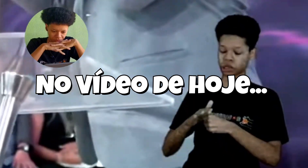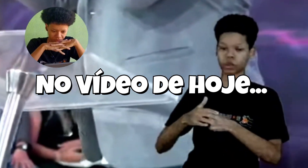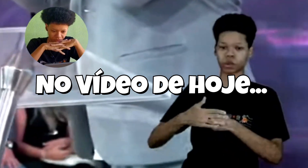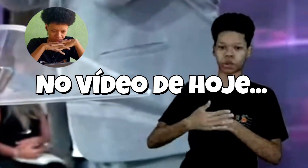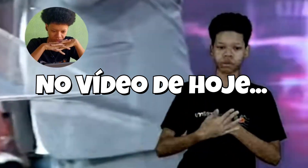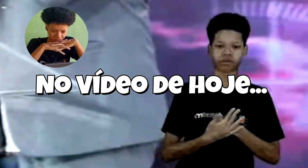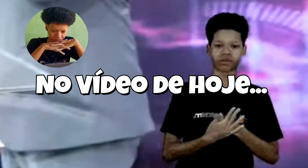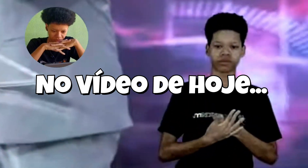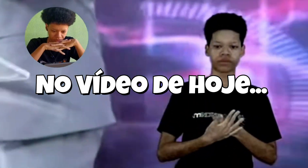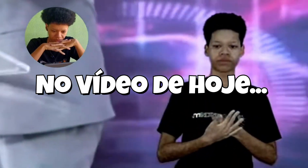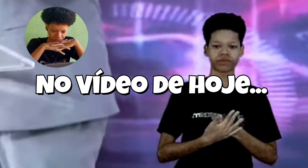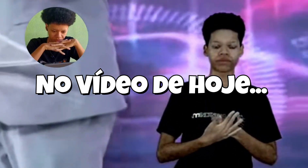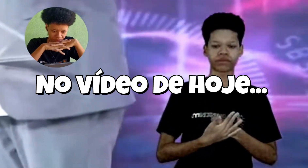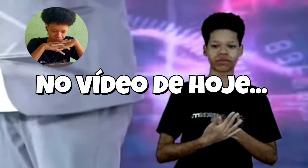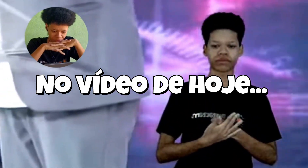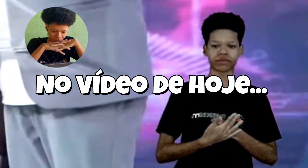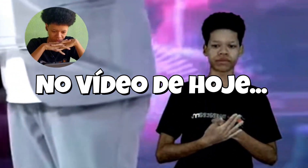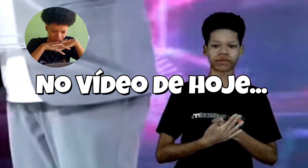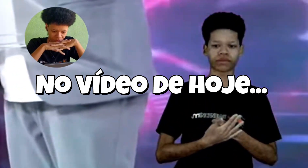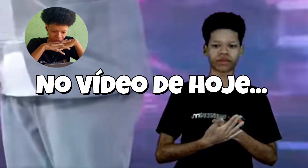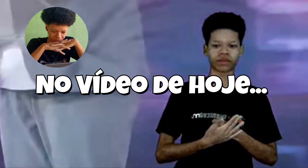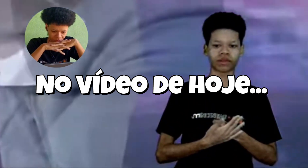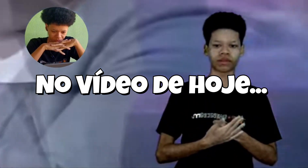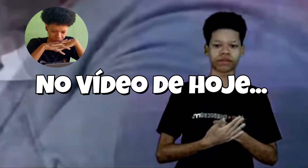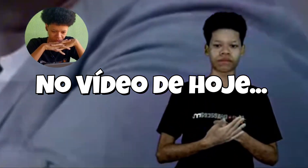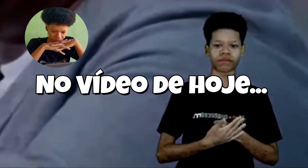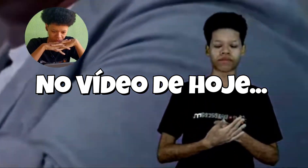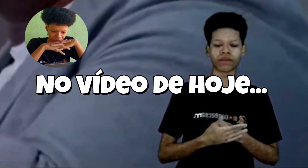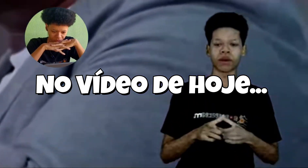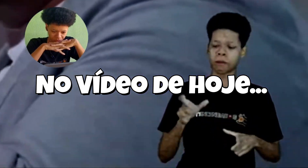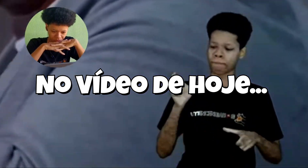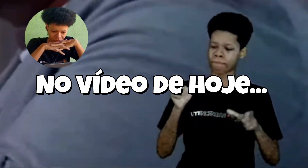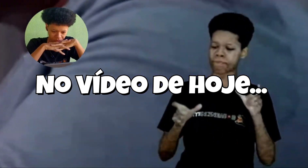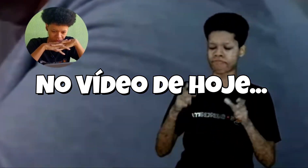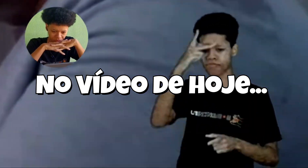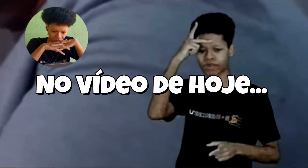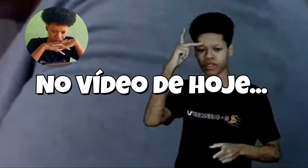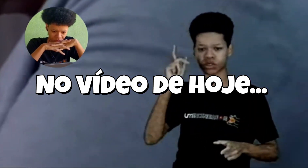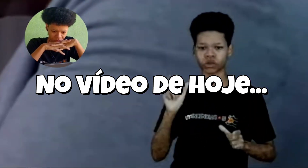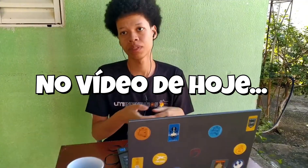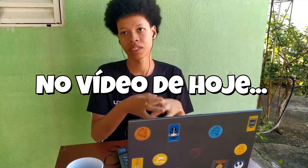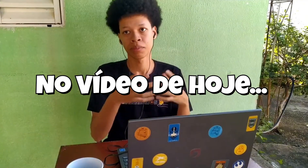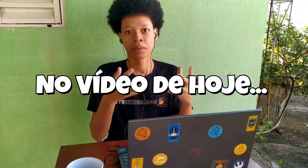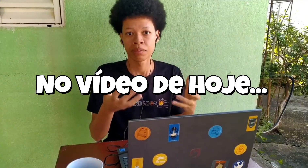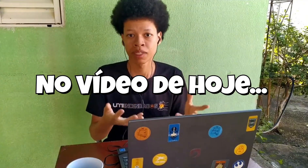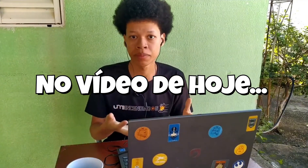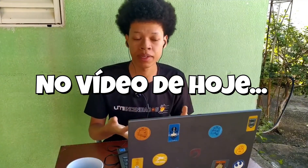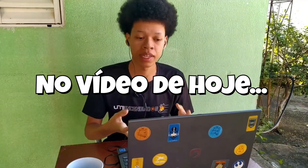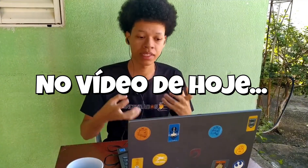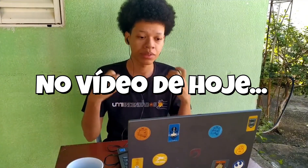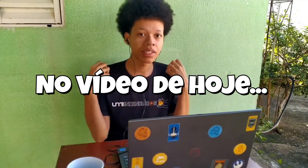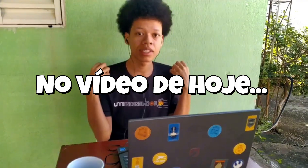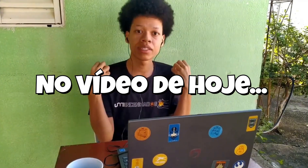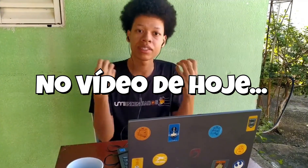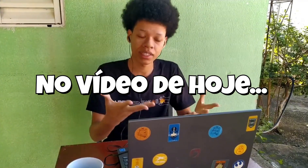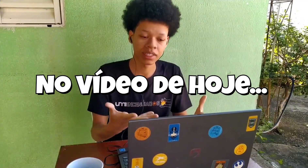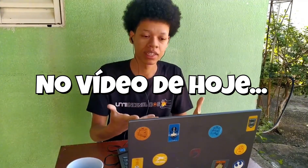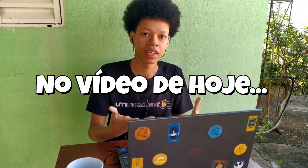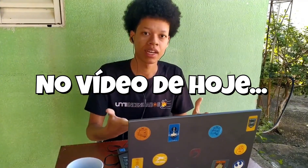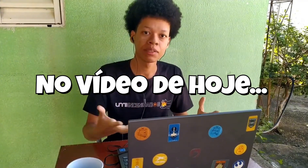para ser seu amigo não é. Quem era para te abraçar não te abraça. Quem era para caminhar contigo não caminha mais. Por ser a minha primeira experiência, eu queria ter a